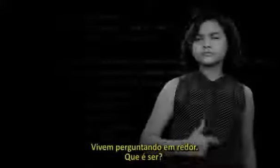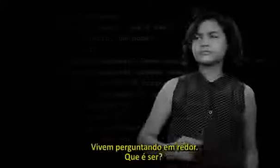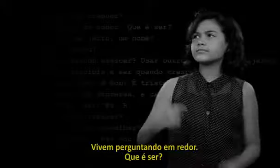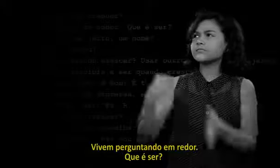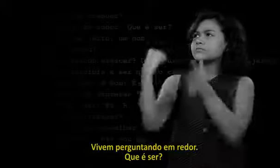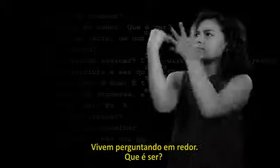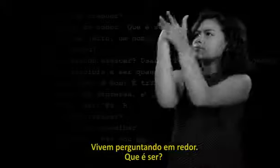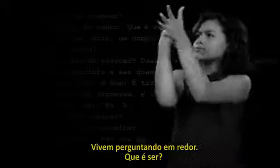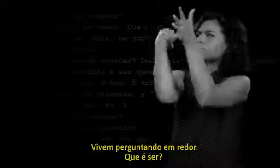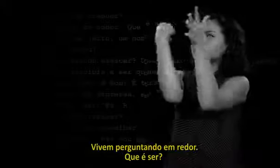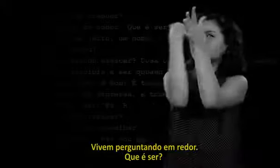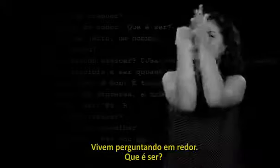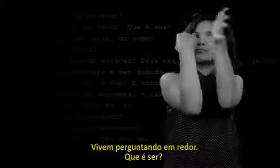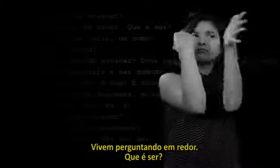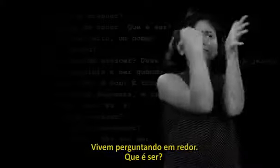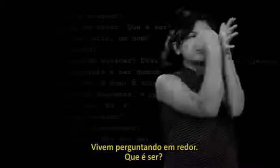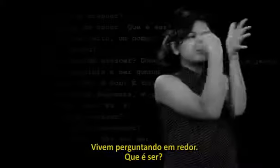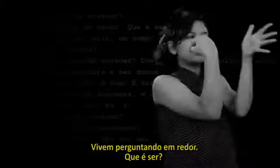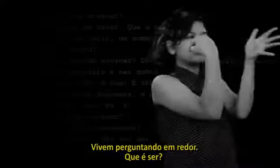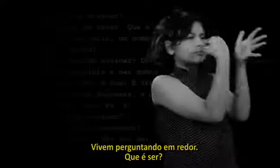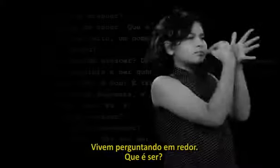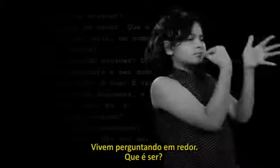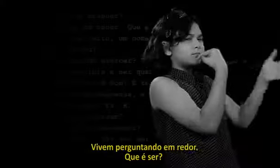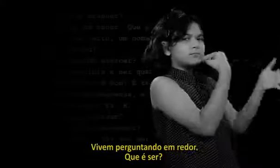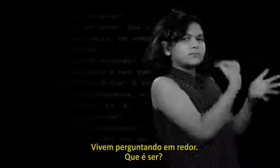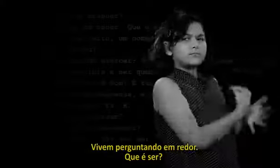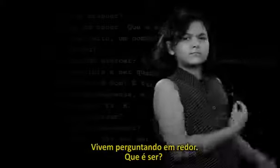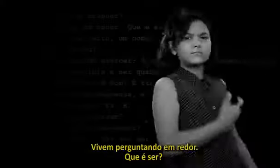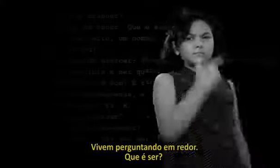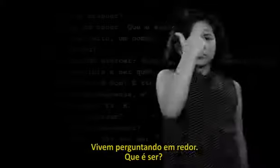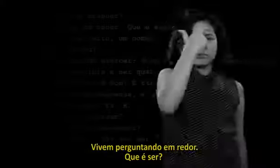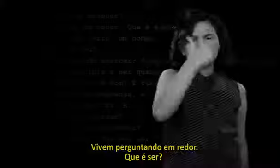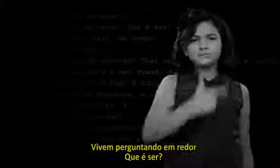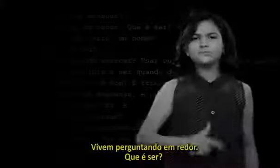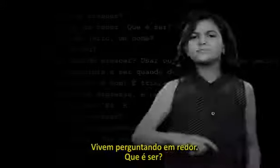Vivem perguntando ao redor. O que é ser?